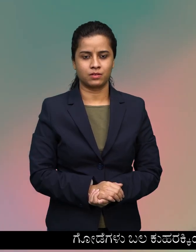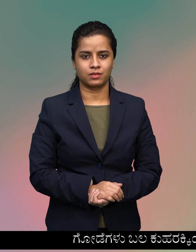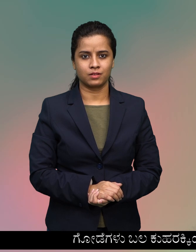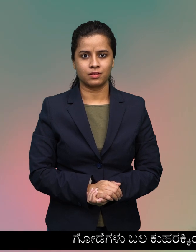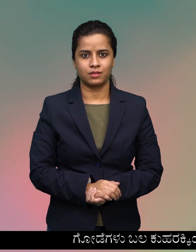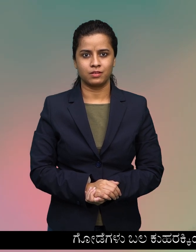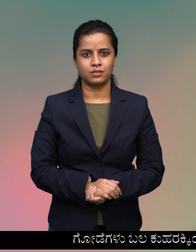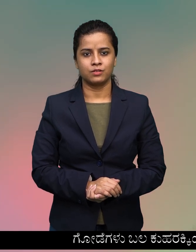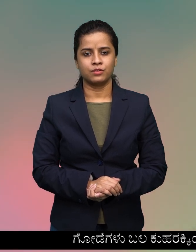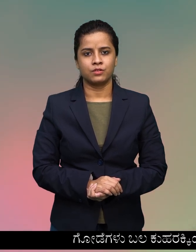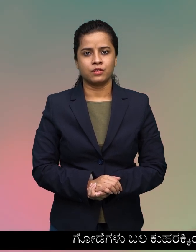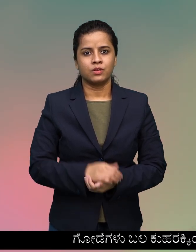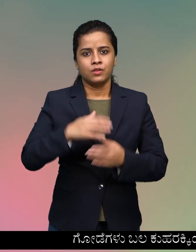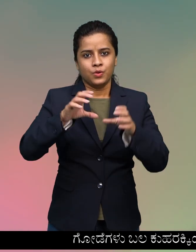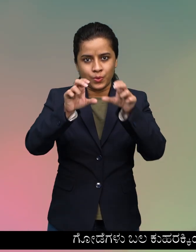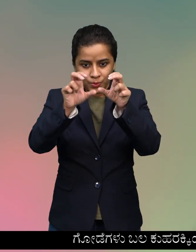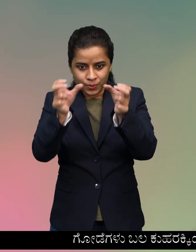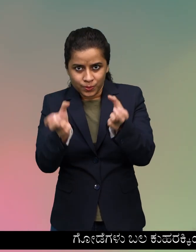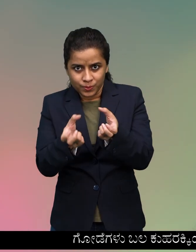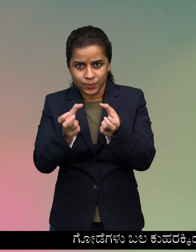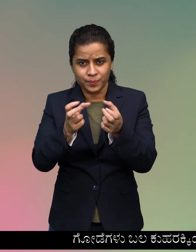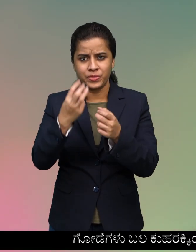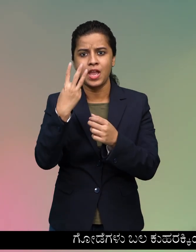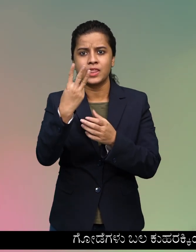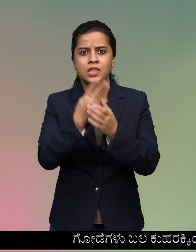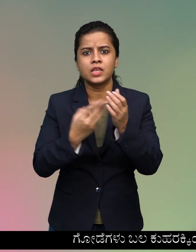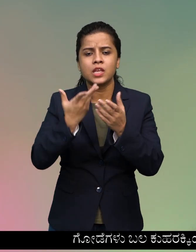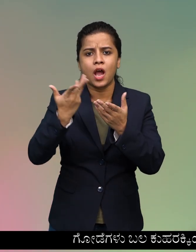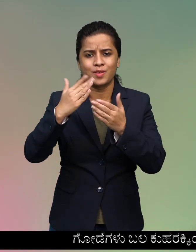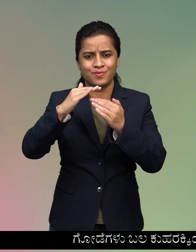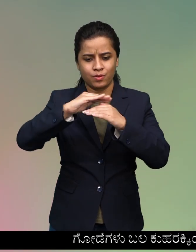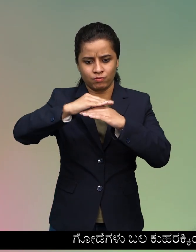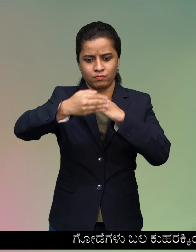ಗೋಡೆಗಳು ಬಲ ಕುಹರಕ್ಕಿಂತ ಸುಮಾರು 3 ಪಟ್ಟು ದಪ್ಪವಾಗಿರುತ್ತದೆ.